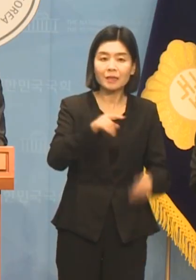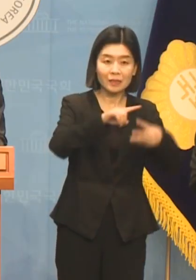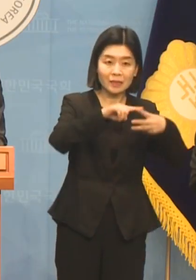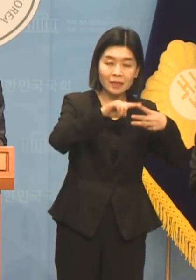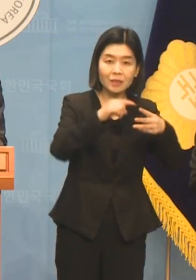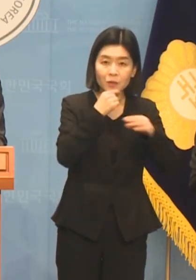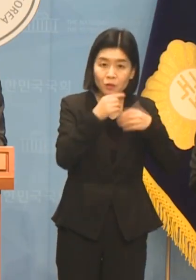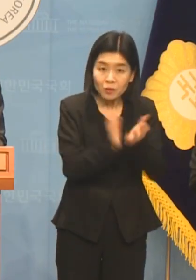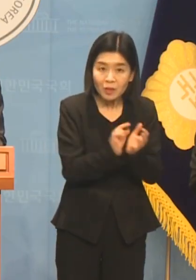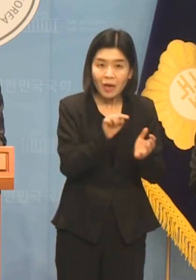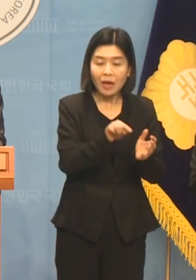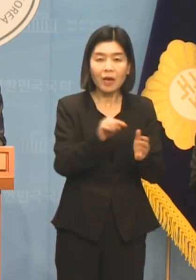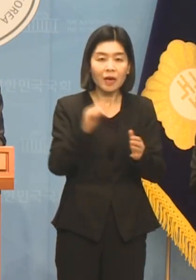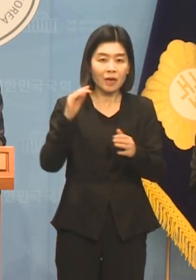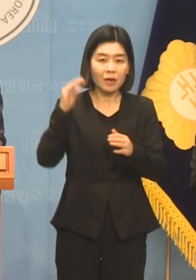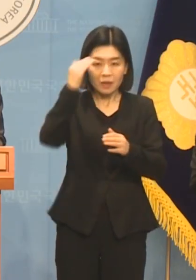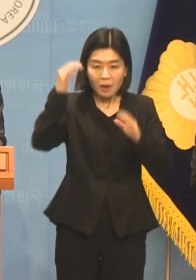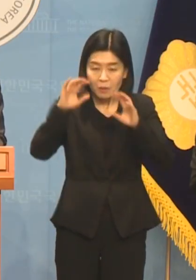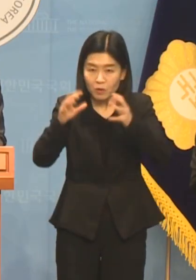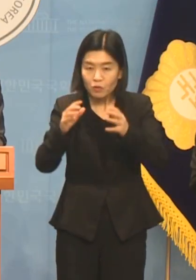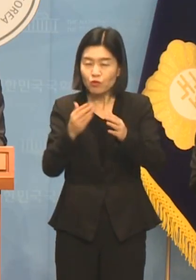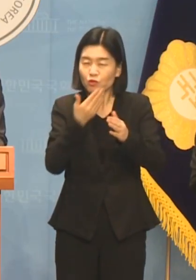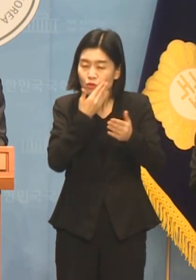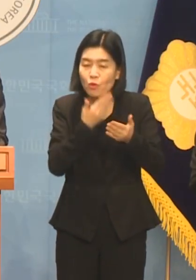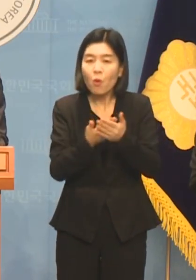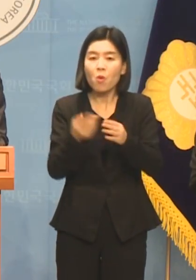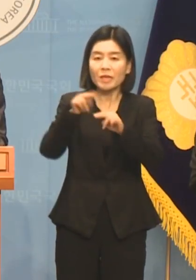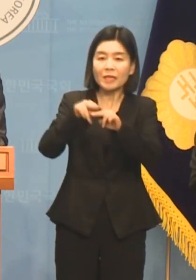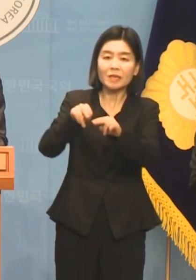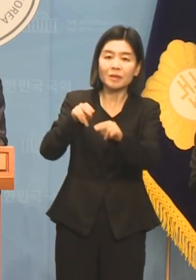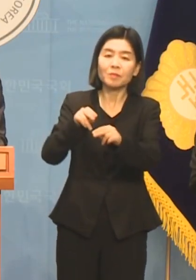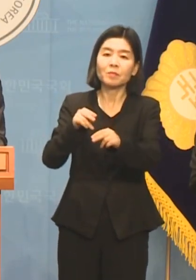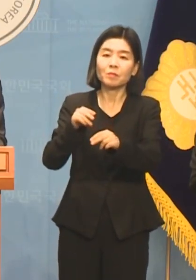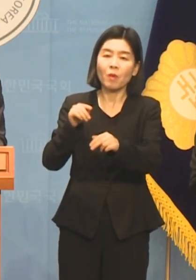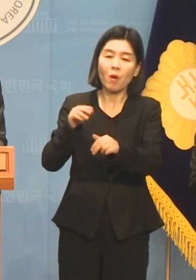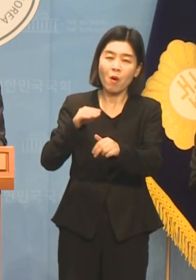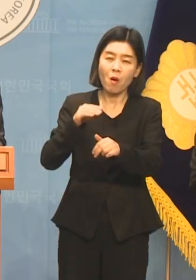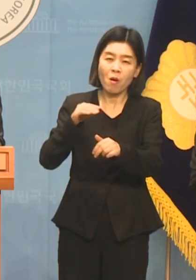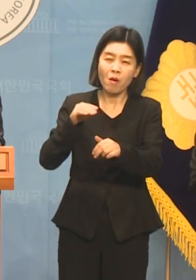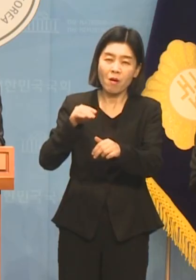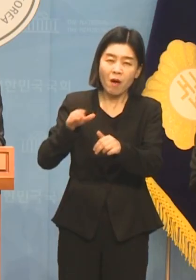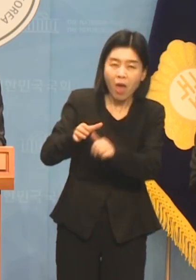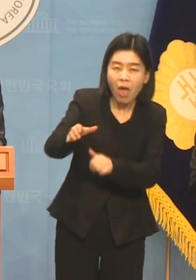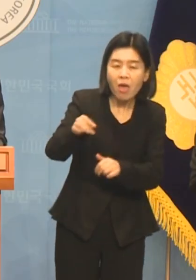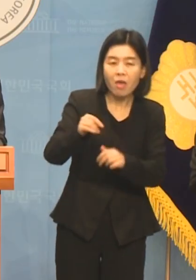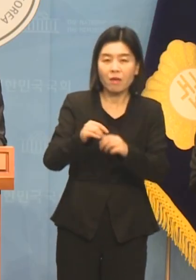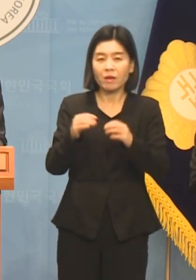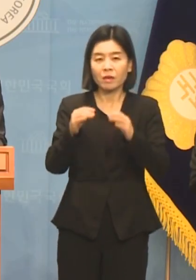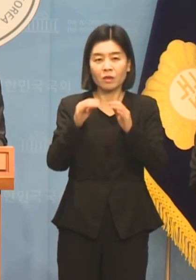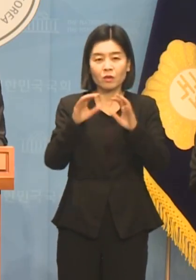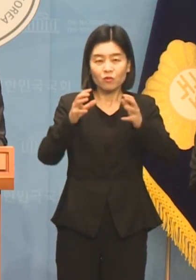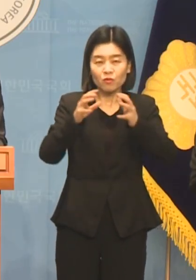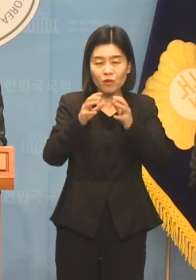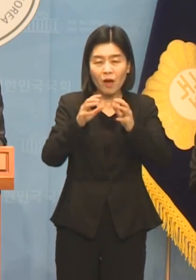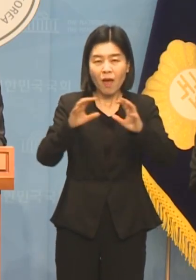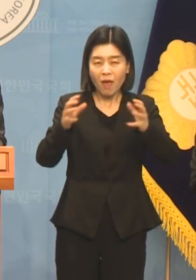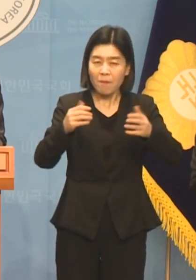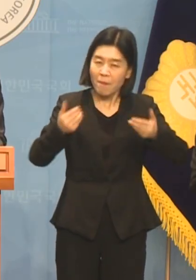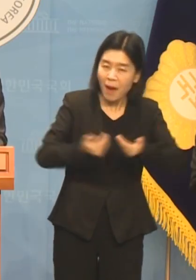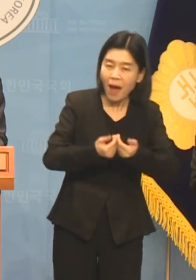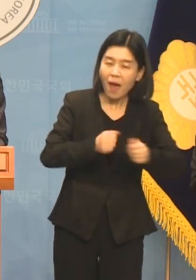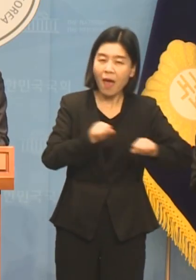요직의 화교와 중국인을 임명해 반국가 행위를 저지르고 있다는 터무니없는 내용을